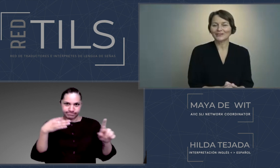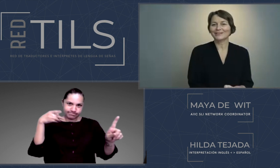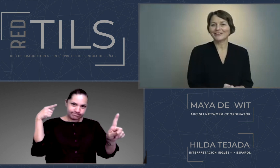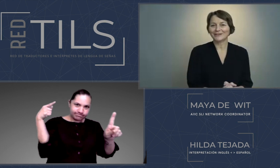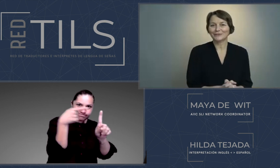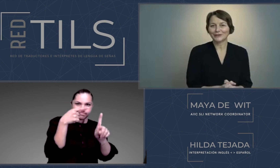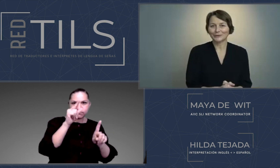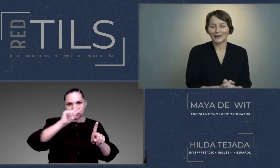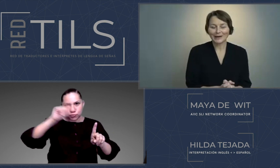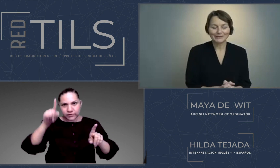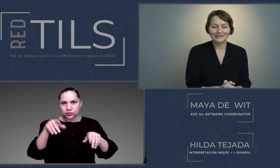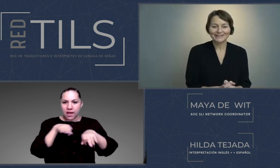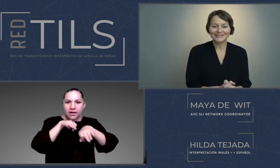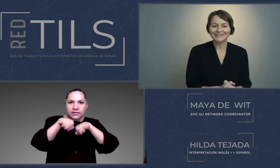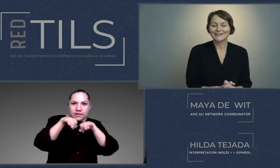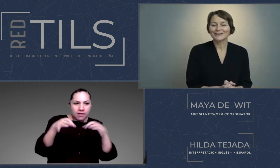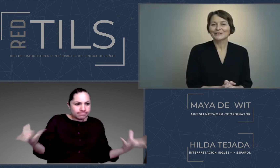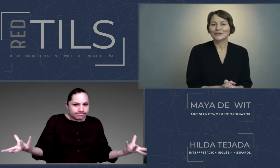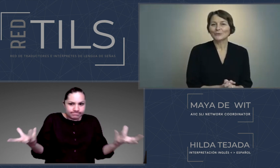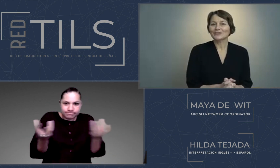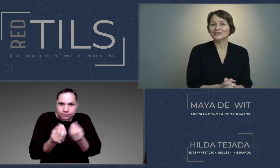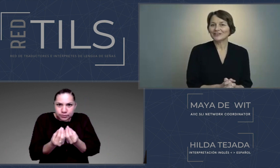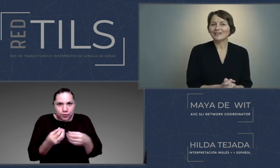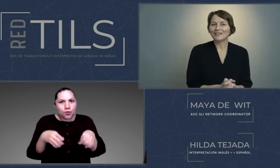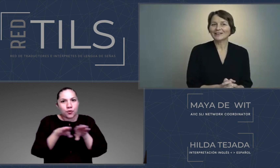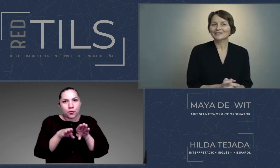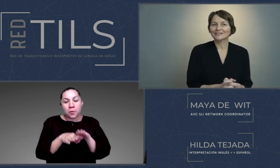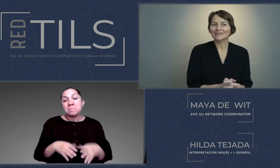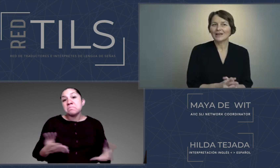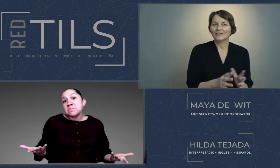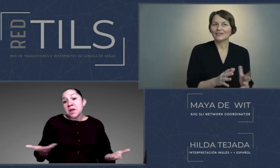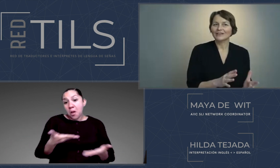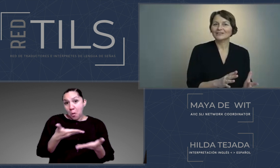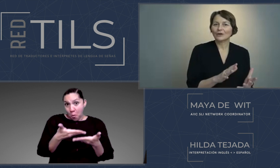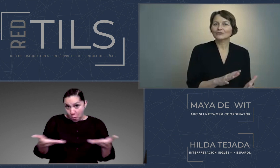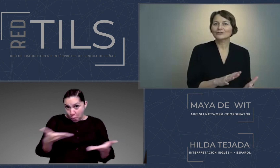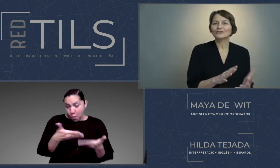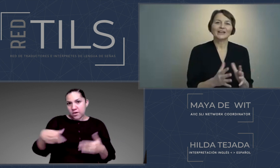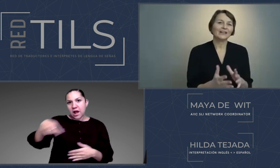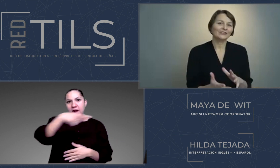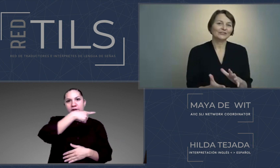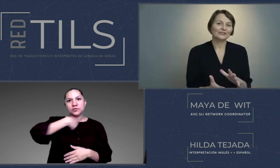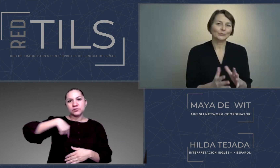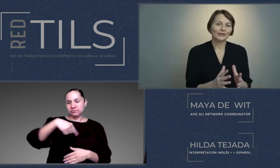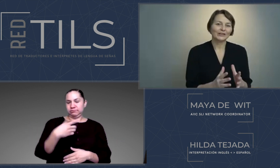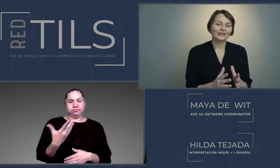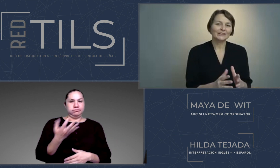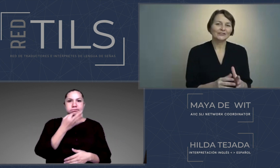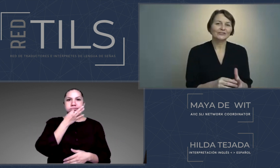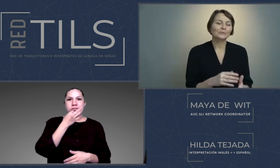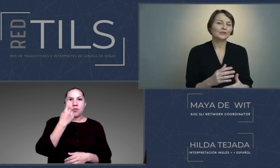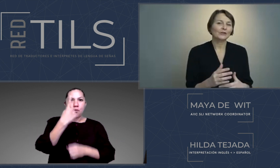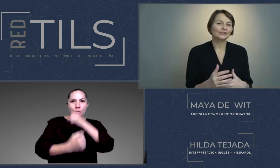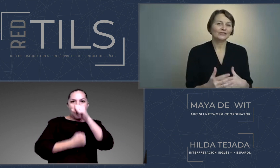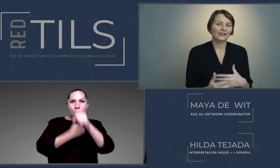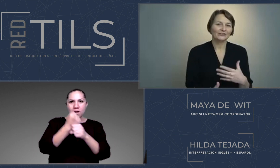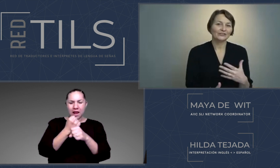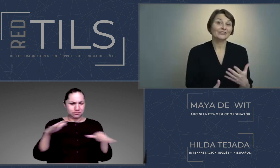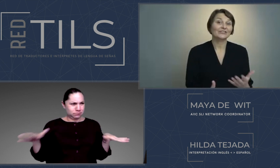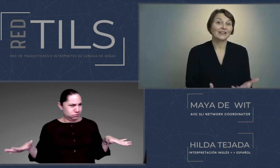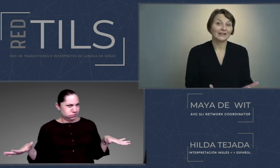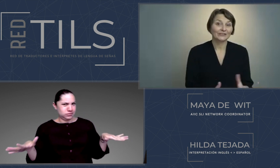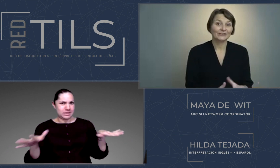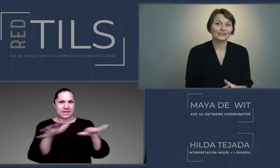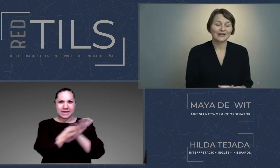Ahora todos estamos sumidos en un mundo que cambió rápidamente en un año, así que sabemos que esto